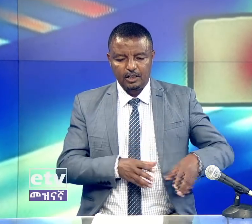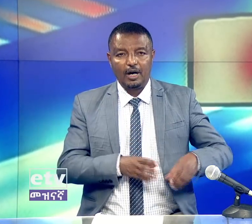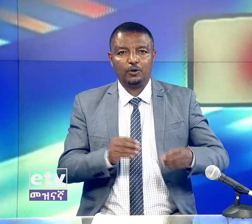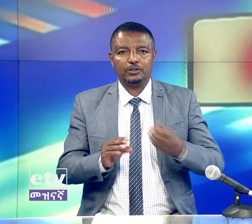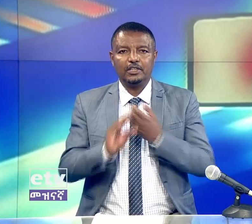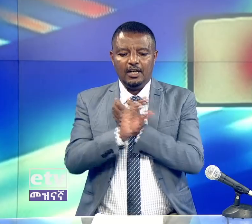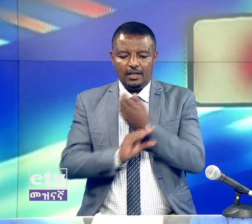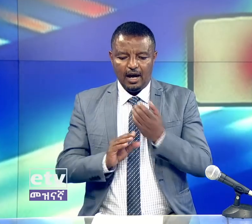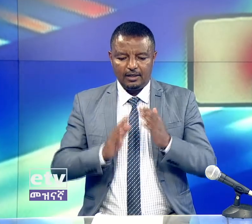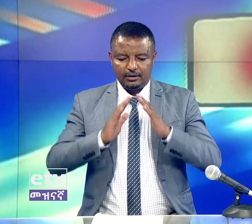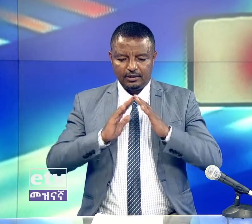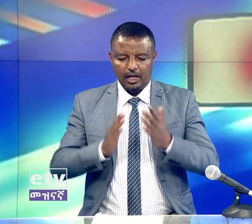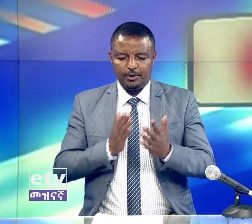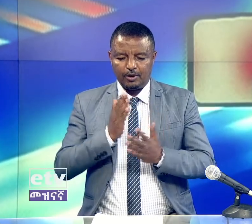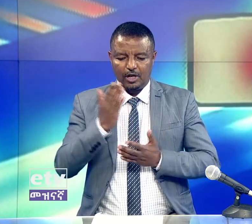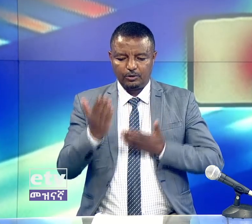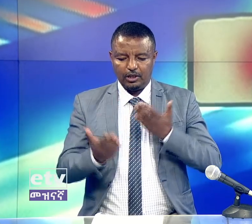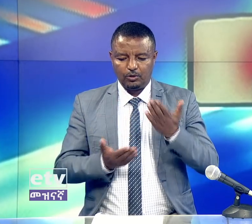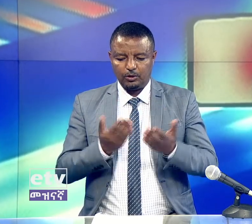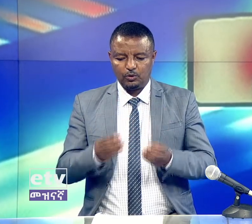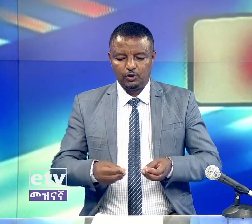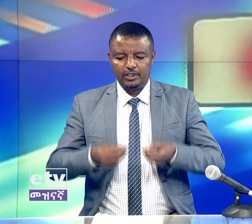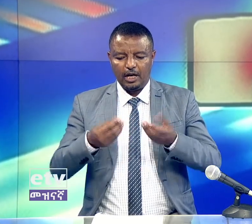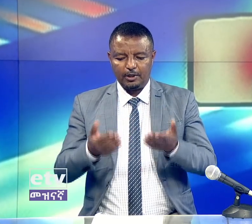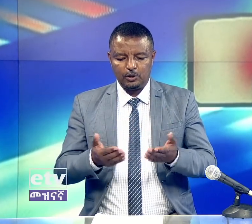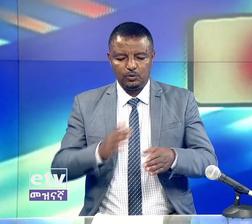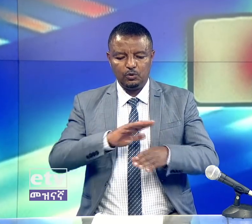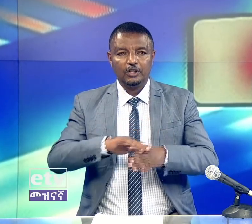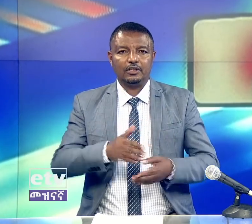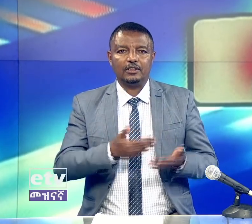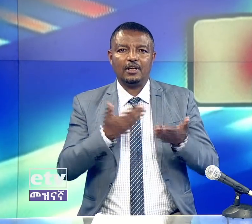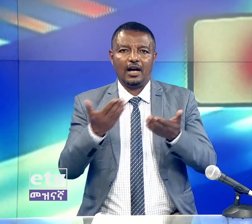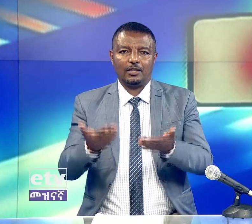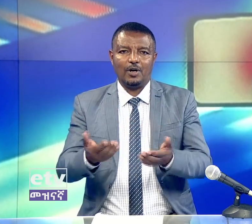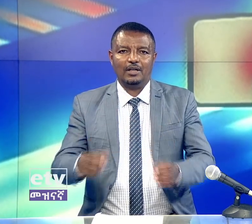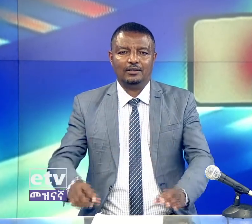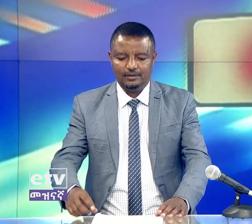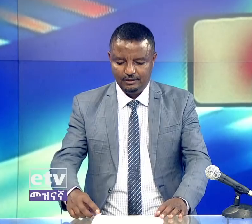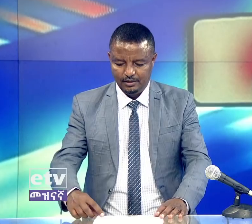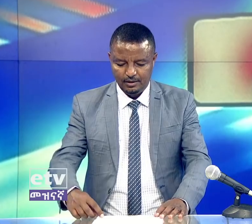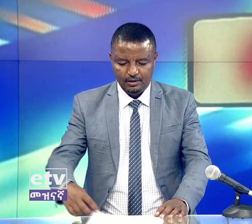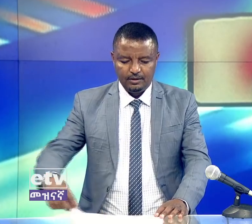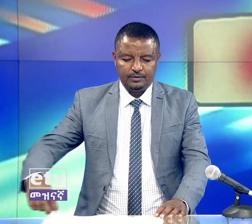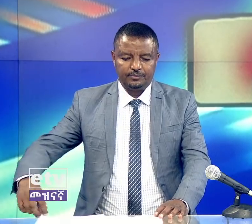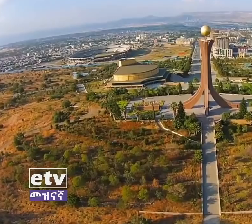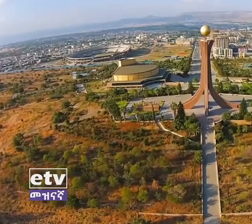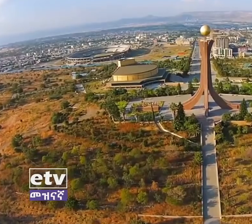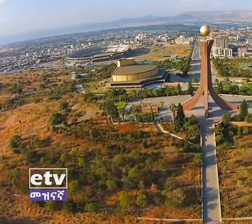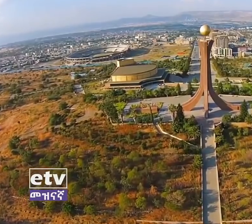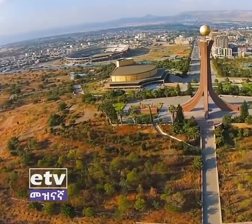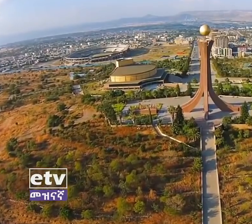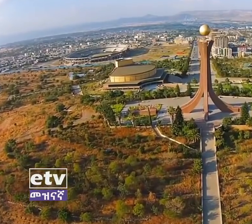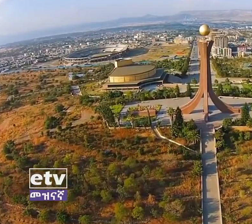ተመራቂ ተማሪዎች ለአገር ሰላም የበኩላቸውን አስተዋጽኦ እንዲያበረክቱ ጥሪ አቀረባን።